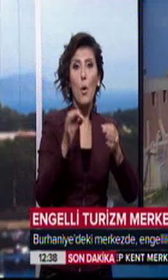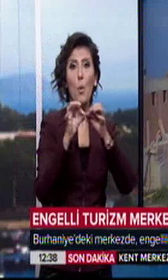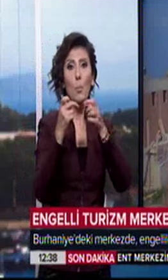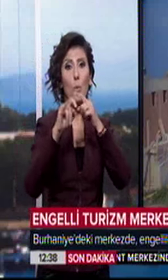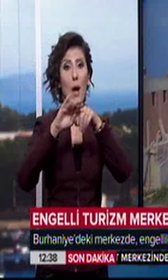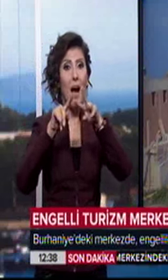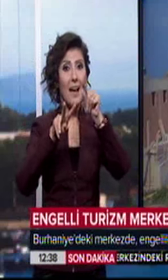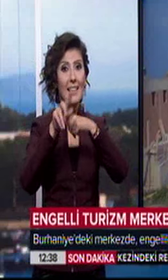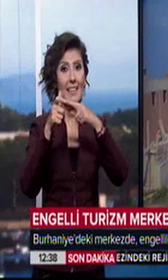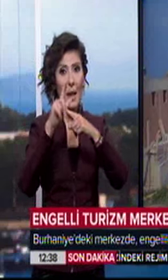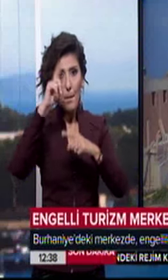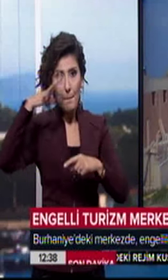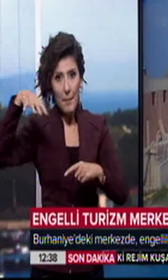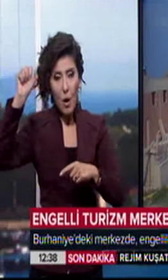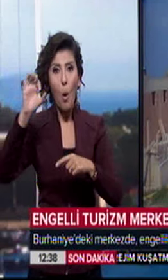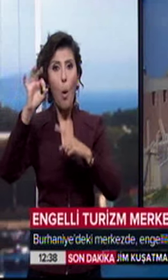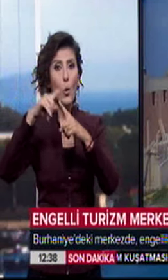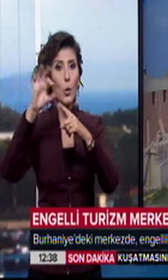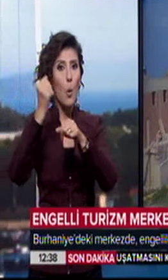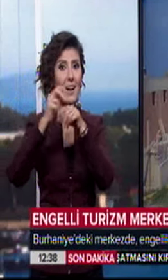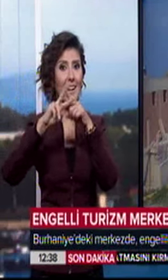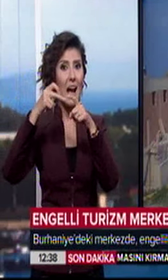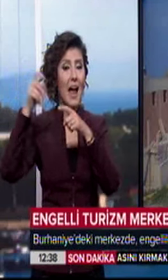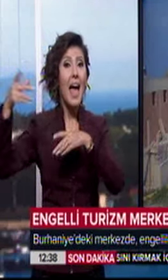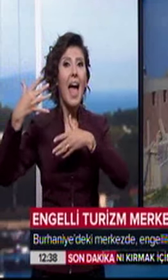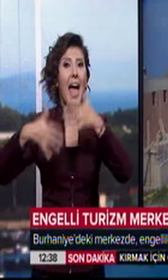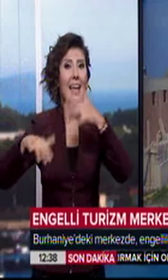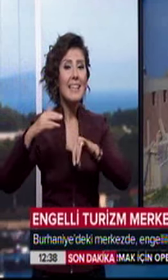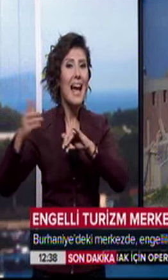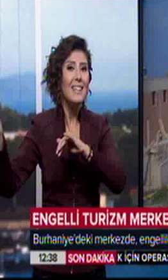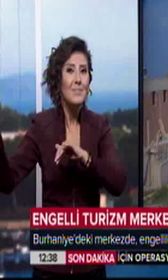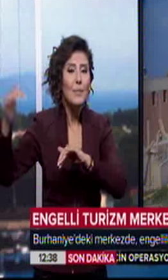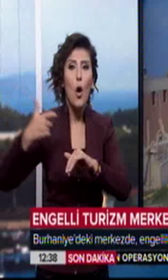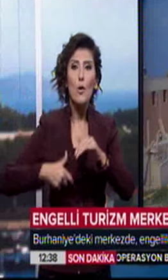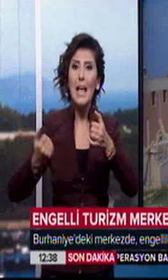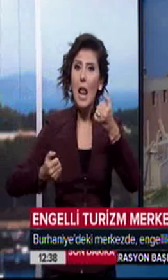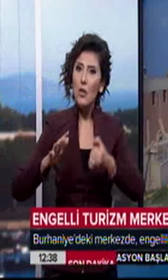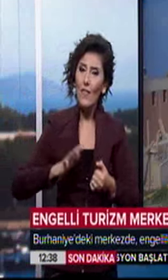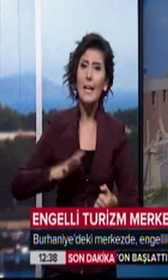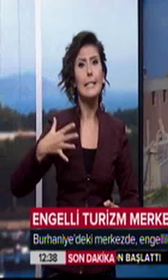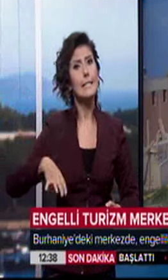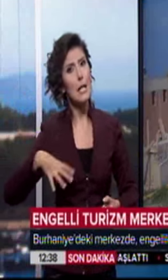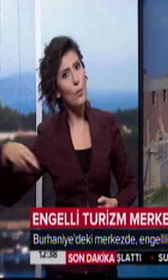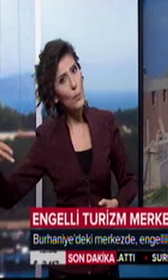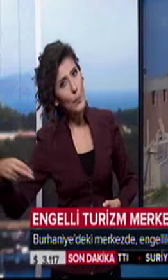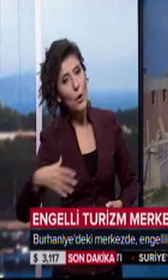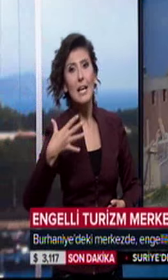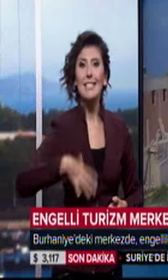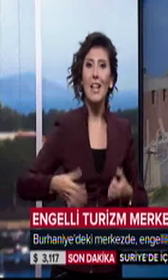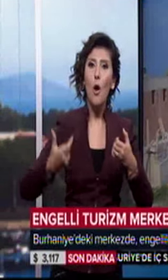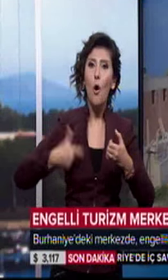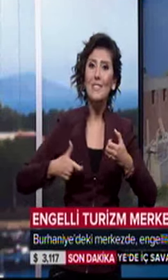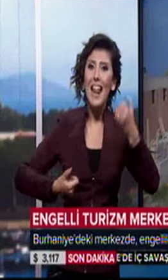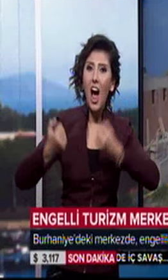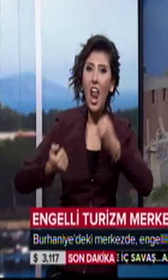otogardan engelli kardeşlerimizi alacak özel bir araç da var. İsterlerse yürüyerek, isterlerse özel araçla